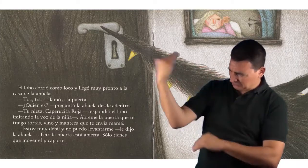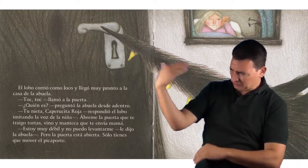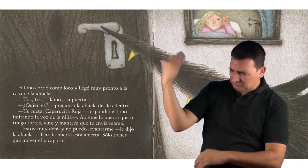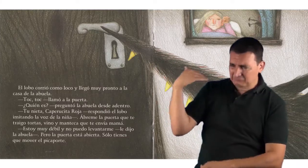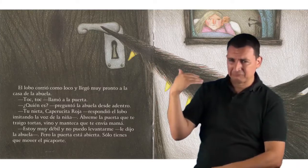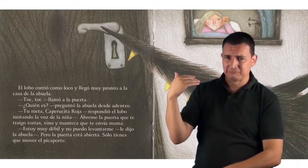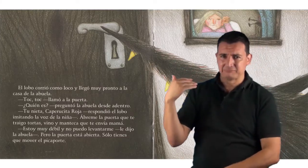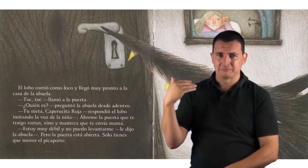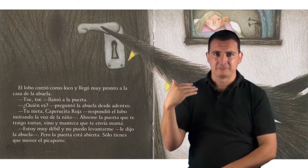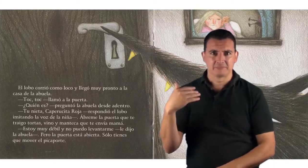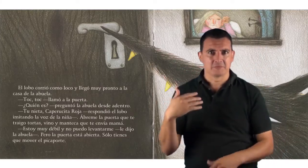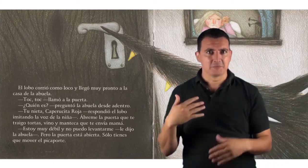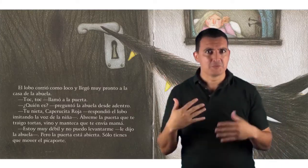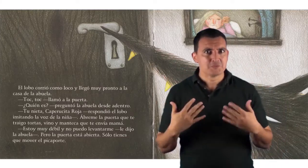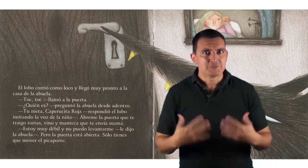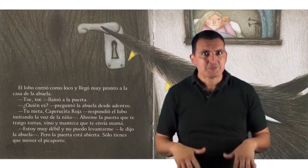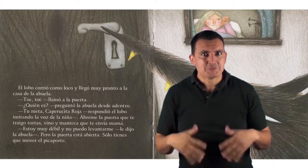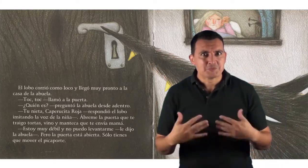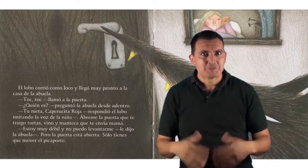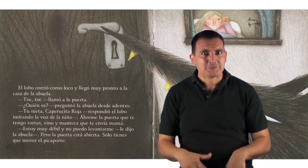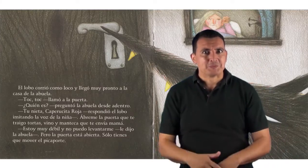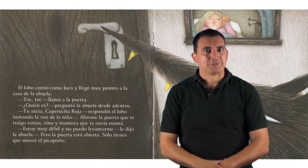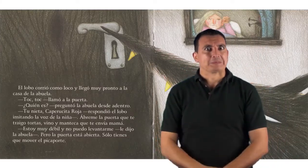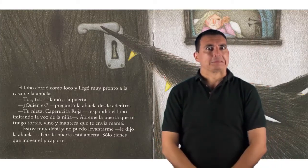puerta está abierta, solo tienes que mover el picaporte.